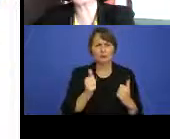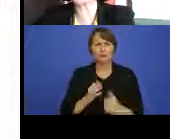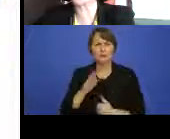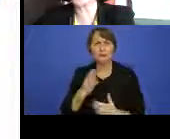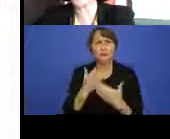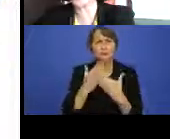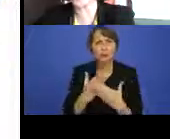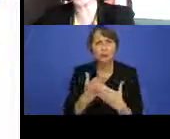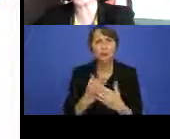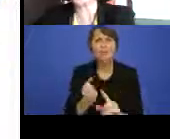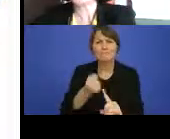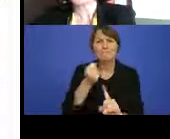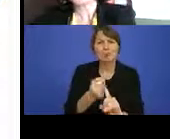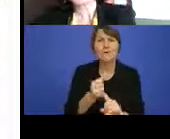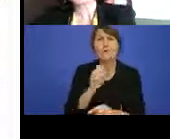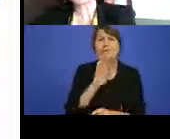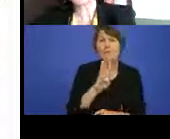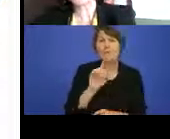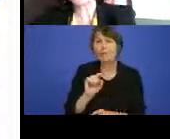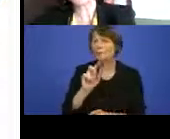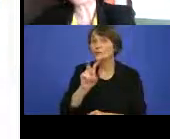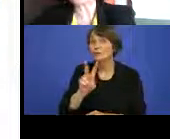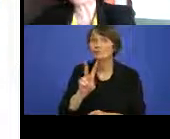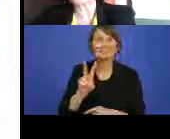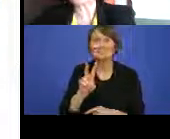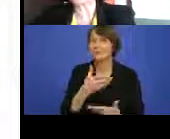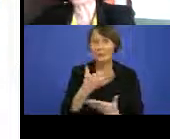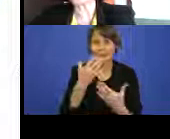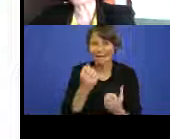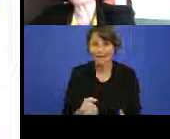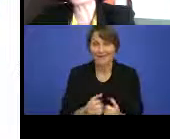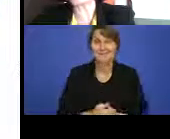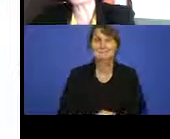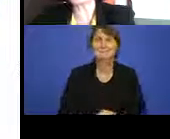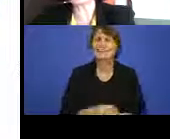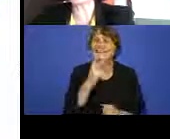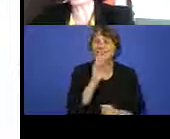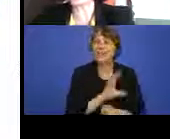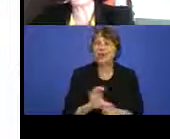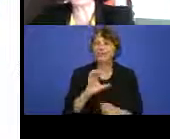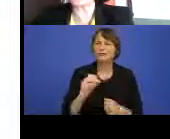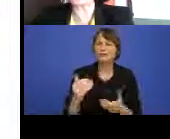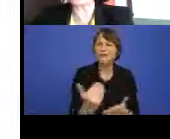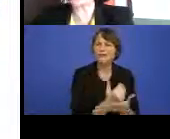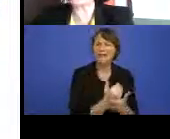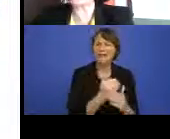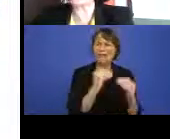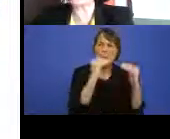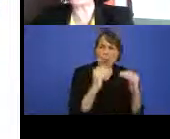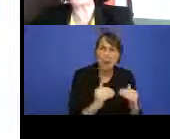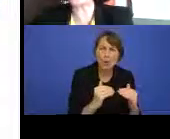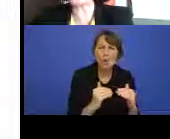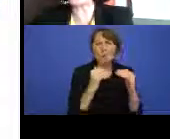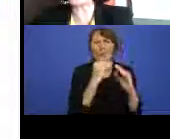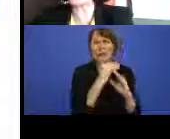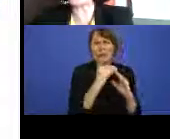C'est pourquoi il faut se concentrer sur cela et que c'est un des sujets de la cible 4.2.2. Les pays à revenu faible